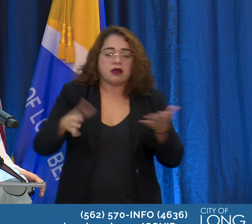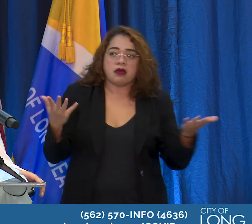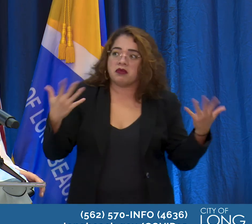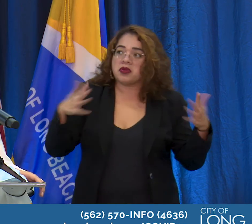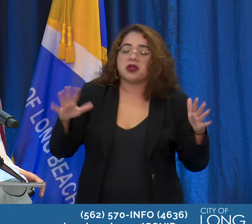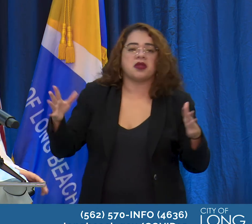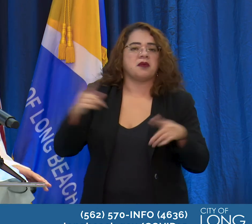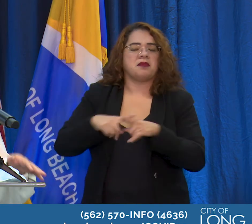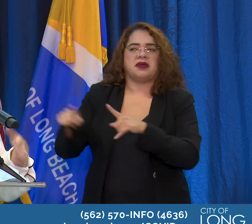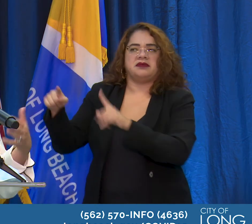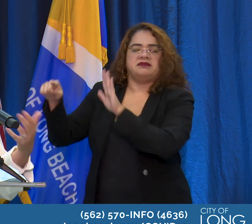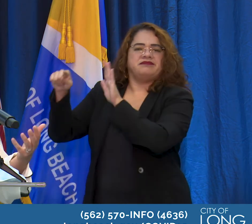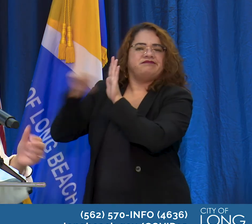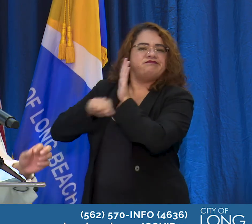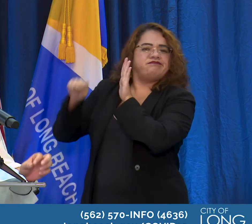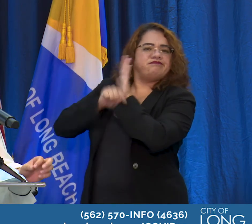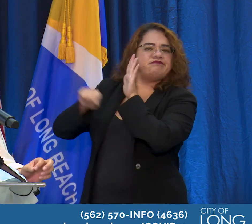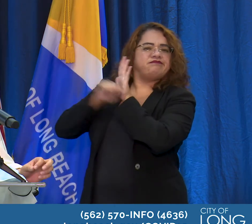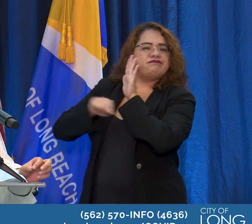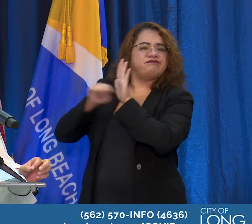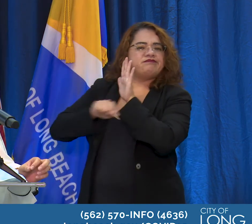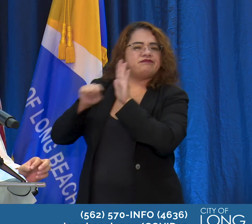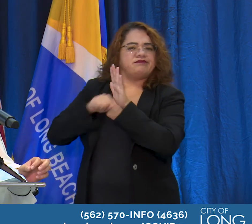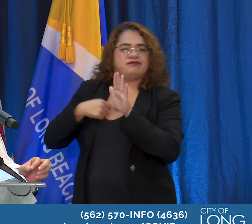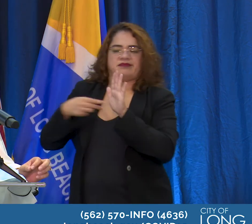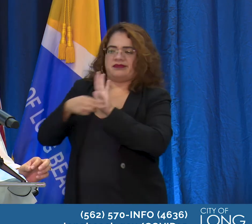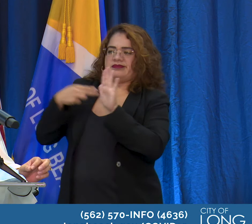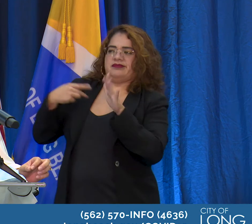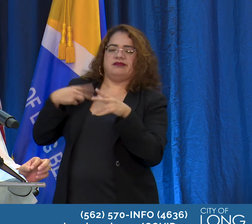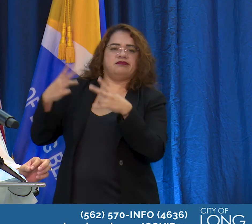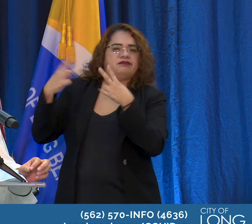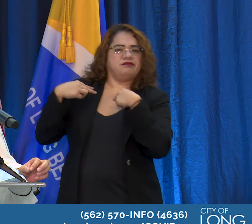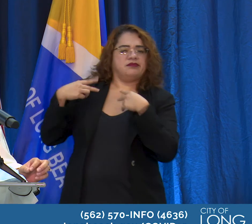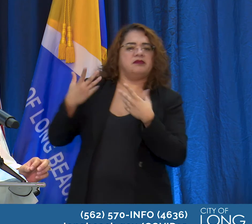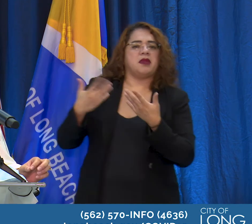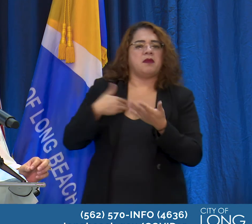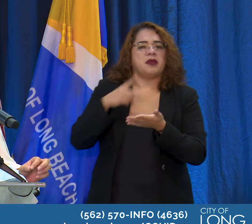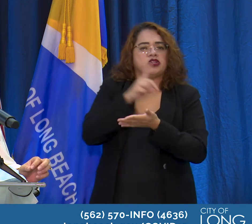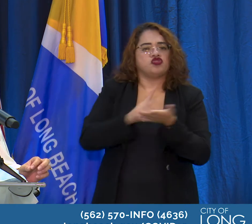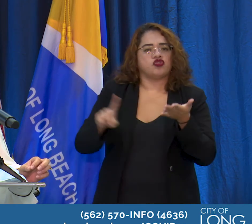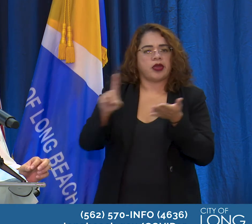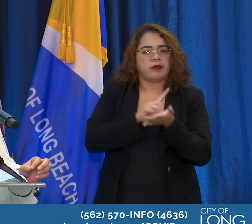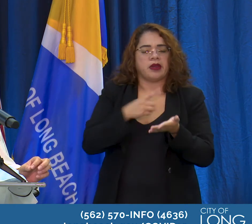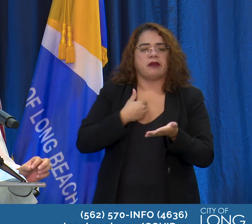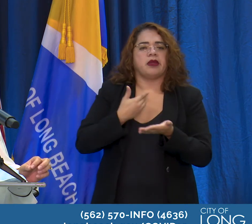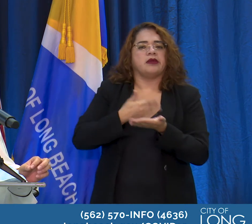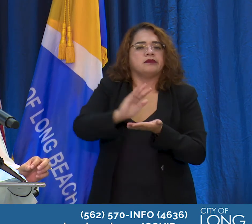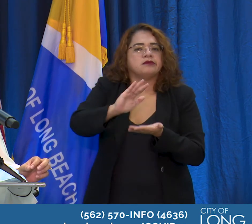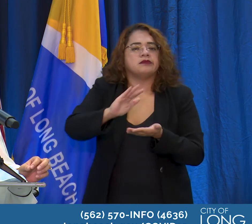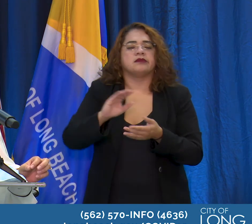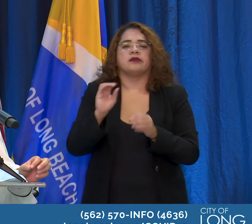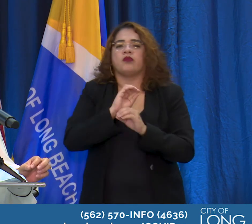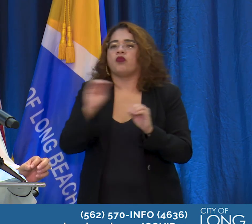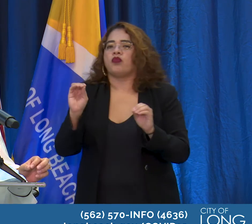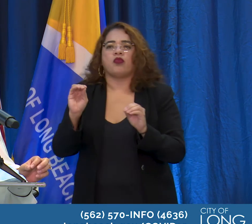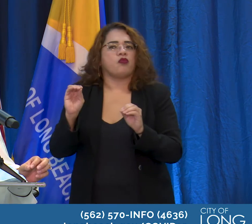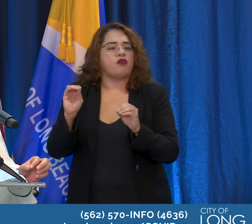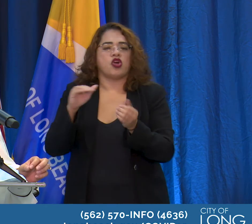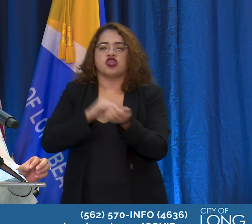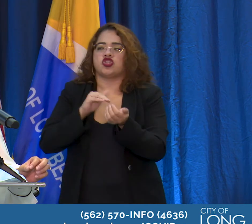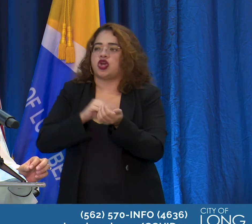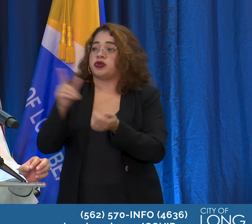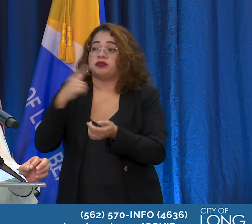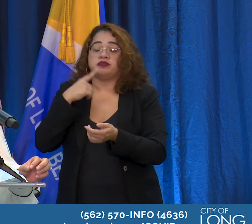tomar la forma de que otras personas los eviten o los rechacen, que se le niegue la atención médica, la educación,